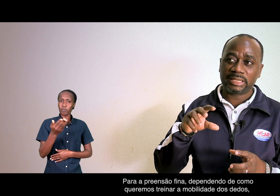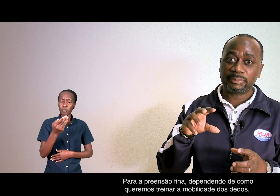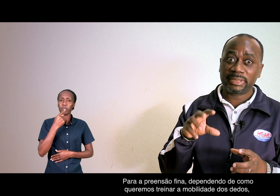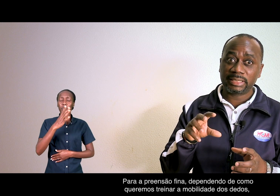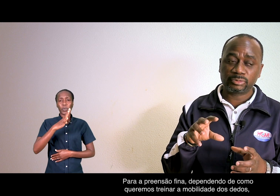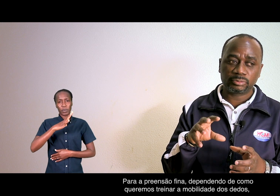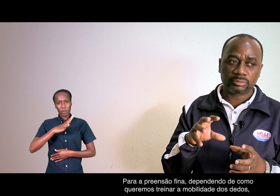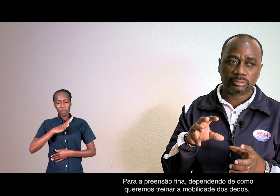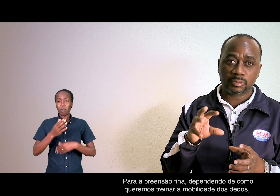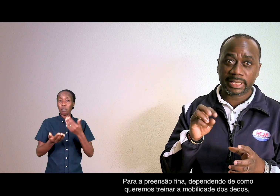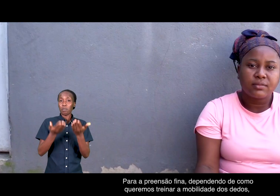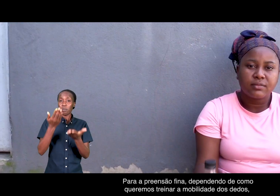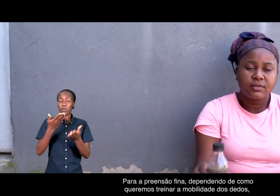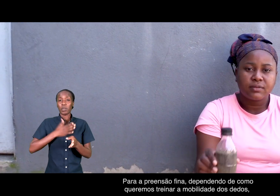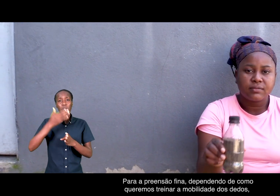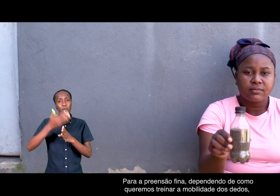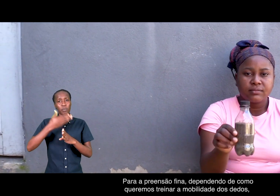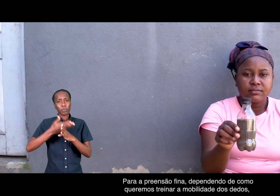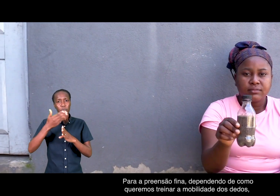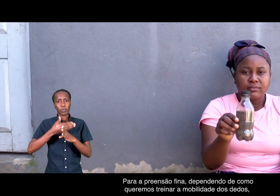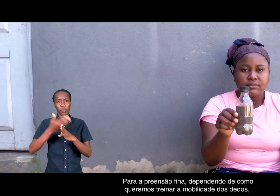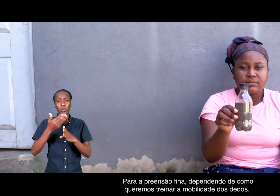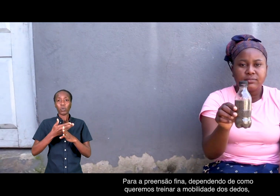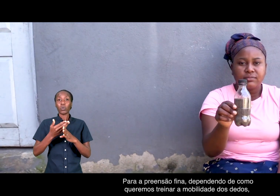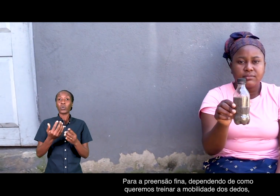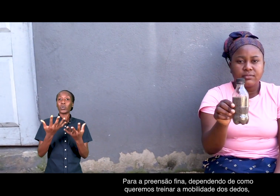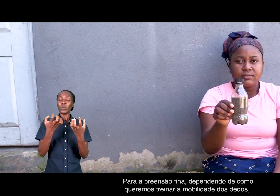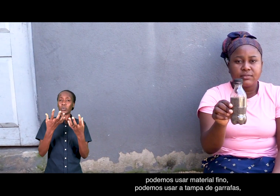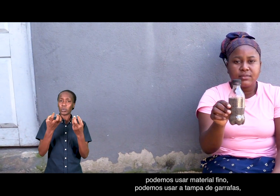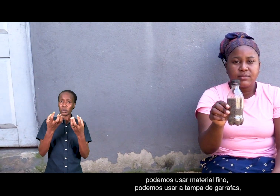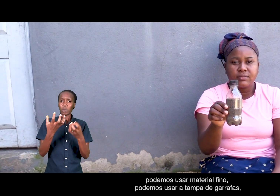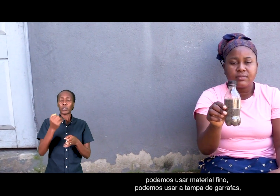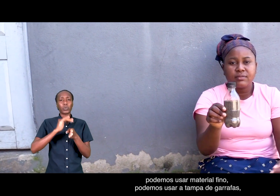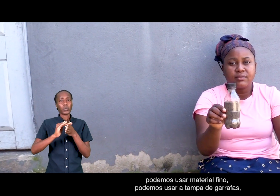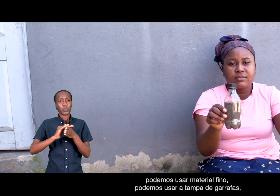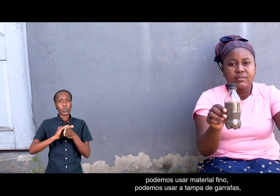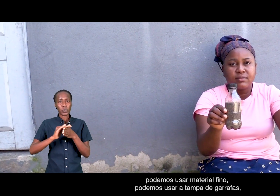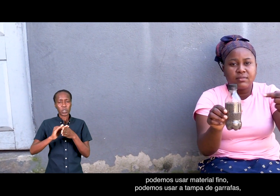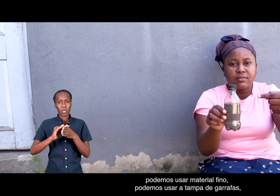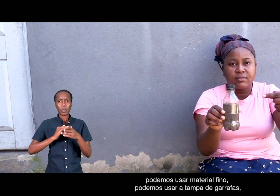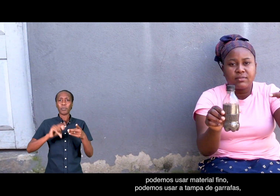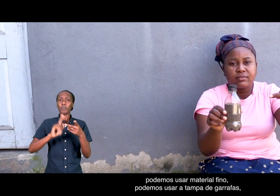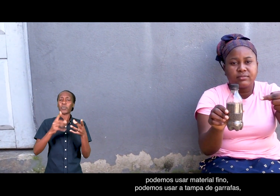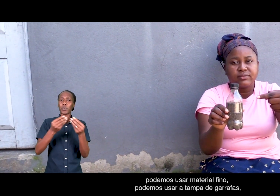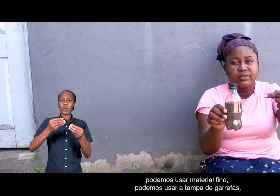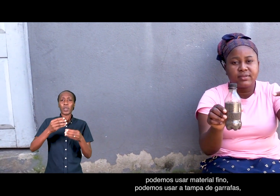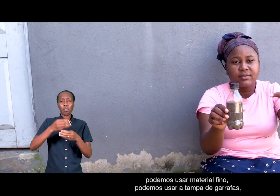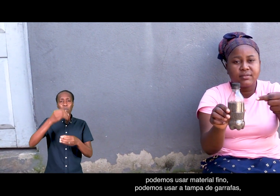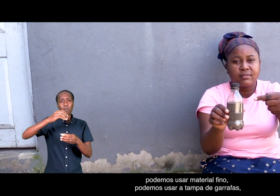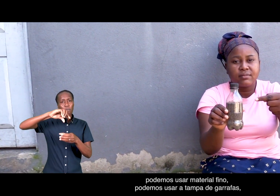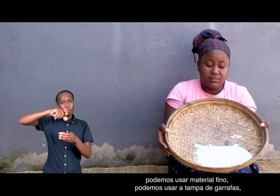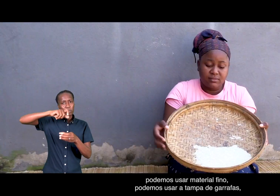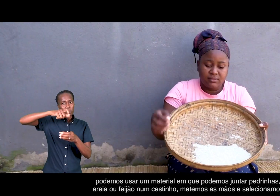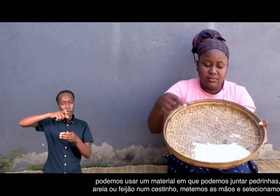preensão fina, dependendo do como queremos treinar a mobilidade dos dedos, nós podemos usar o material fino, podemos usar as tampas